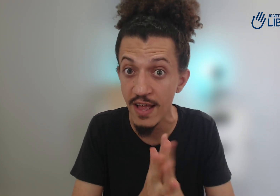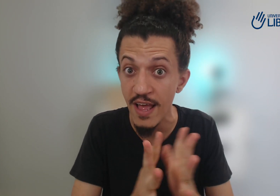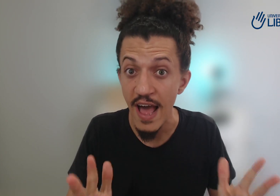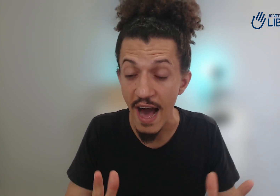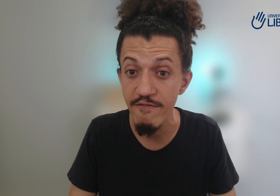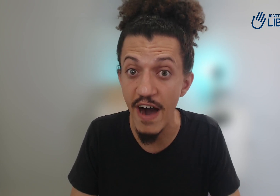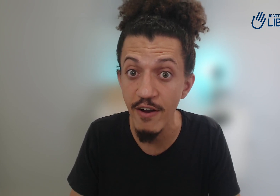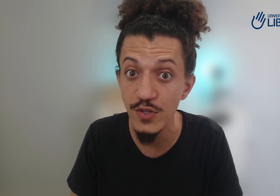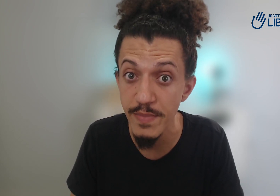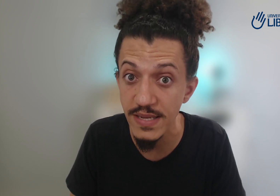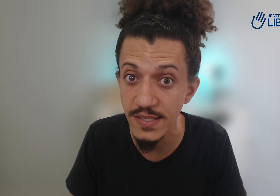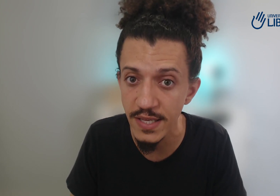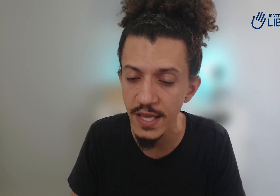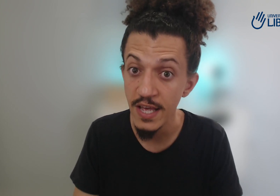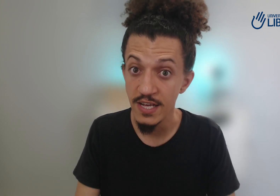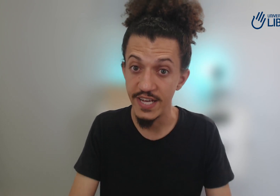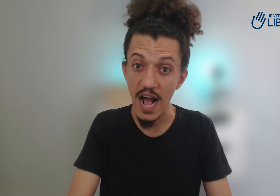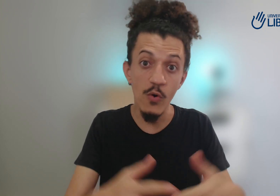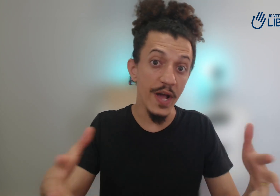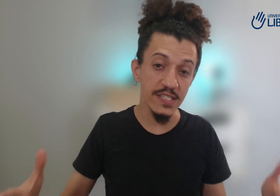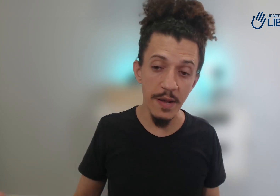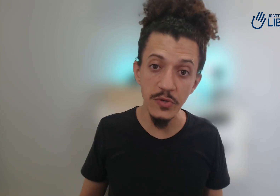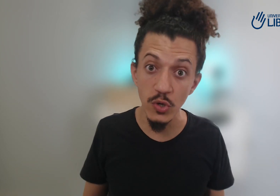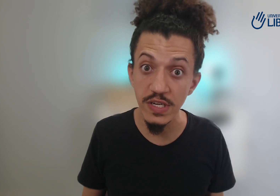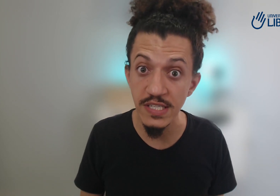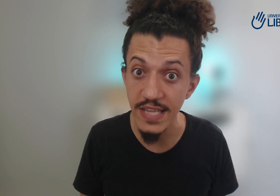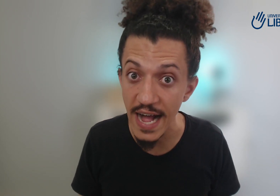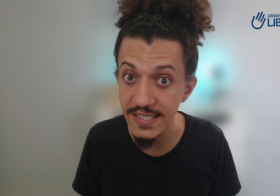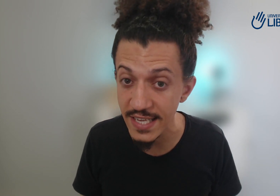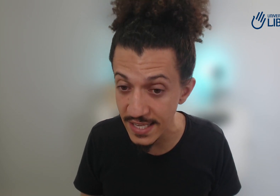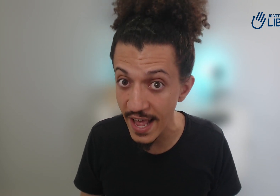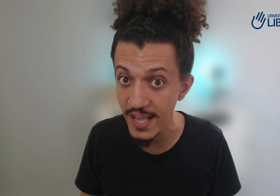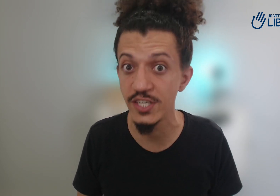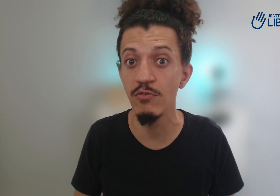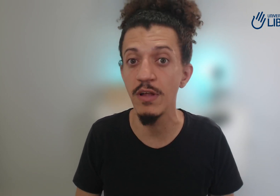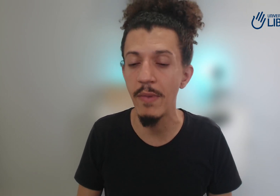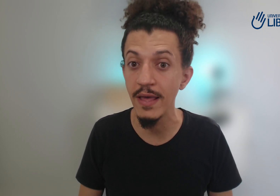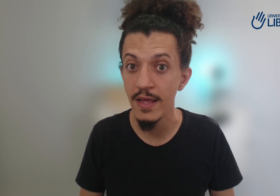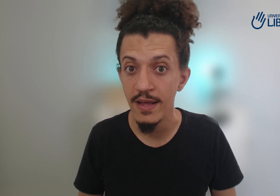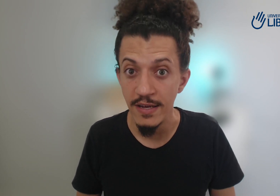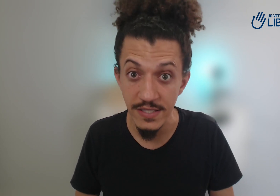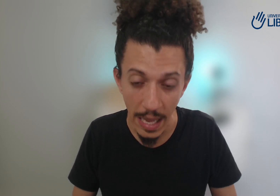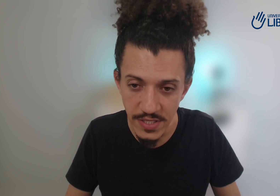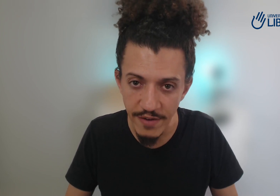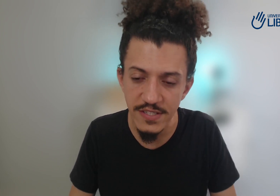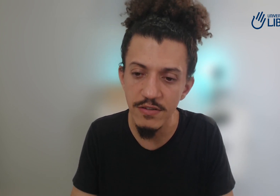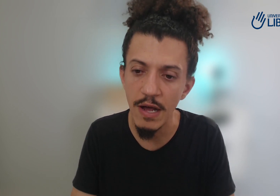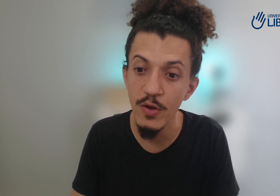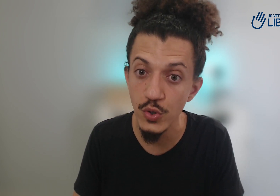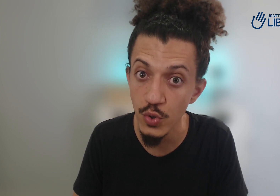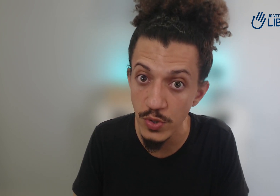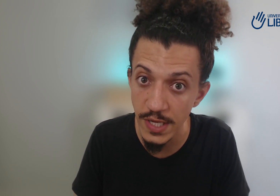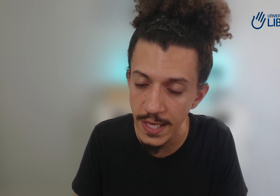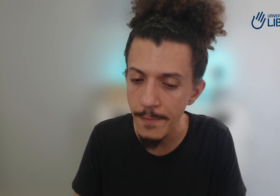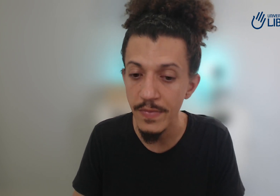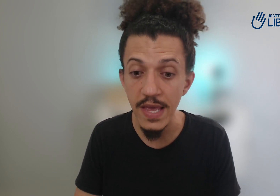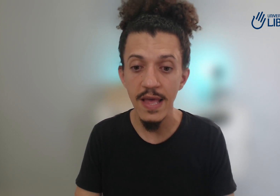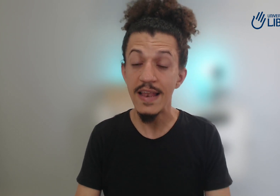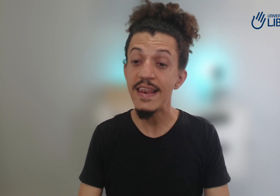há vários meses aqui, já conhecemos outras cidades aqui da região também, Estamos já fazendo amigos surdos aqui e